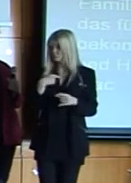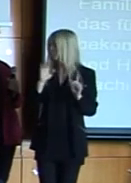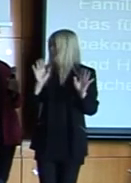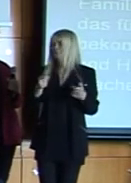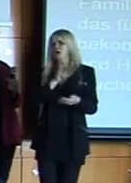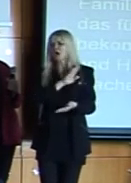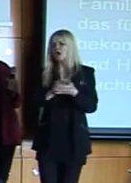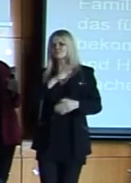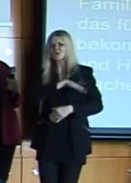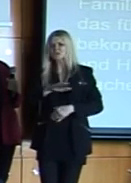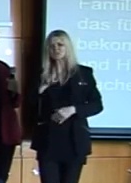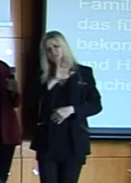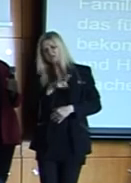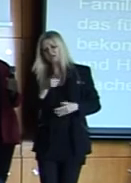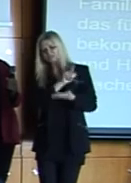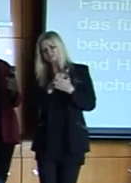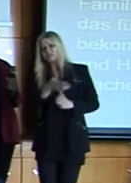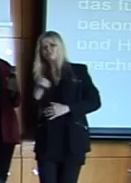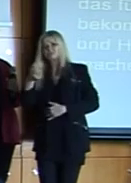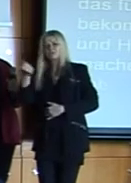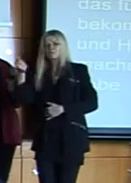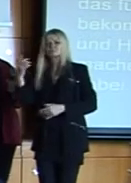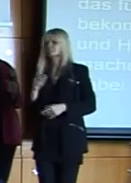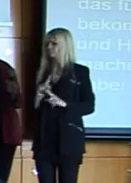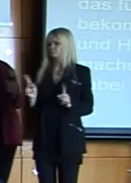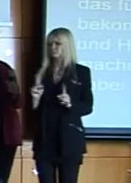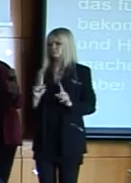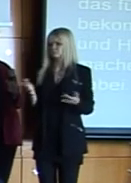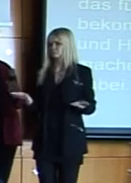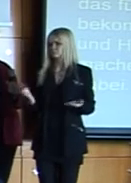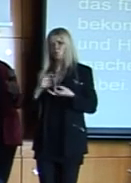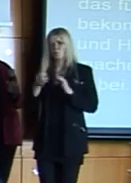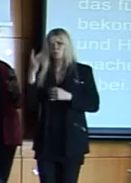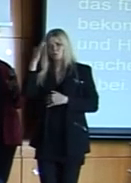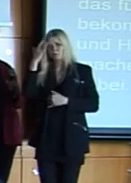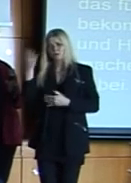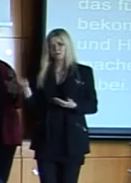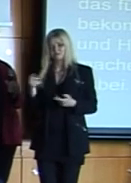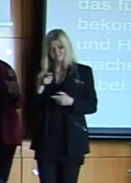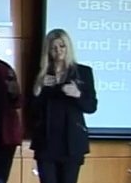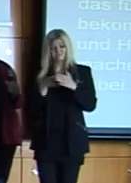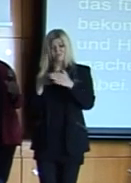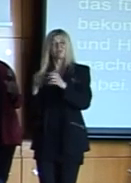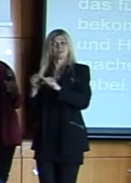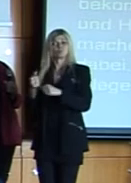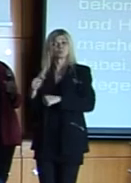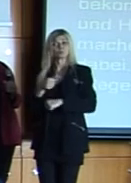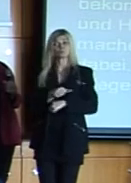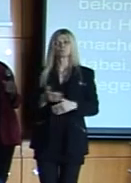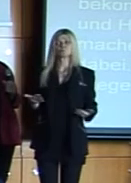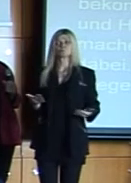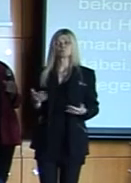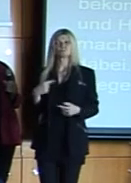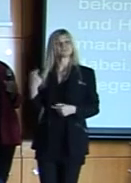und denke gar nicht drüber nach? Die Kinder können nicht kommen und schreien. Also diese Barrieren, die dazukommen und die wir noch gar